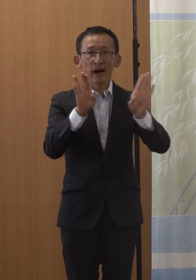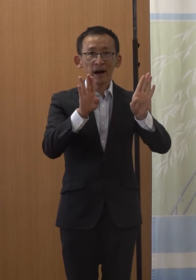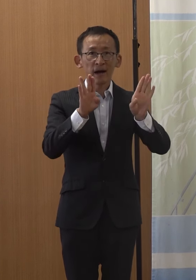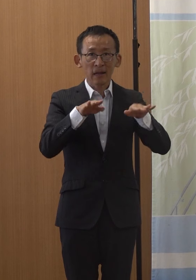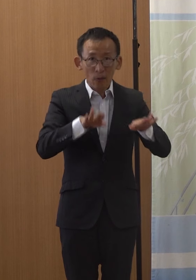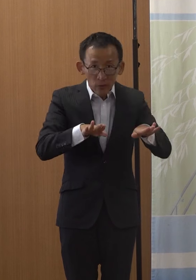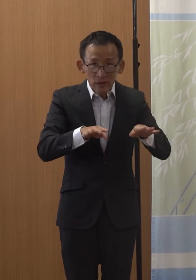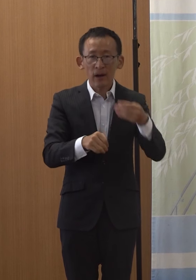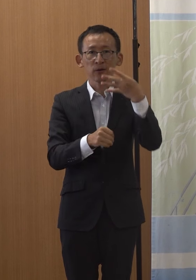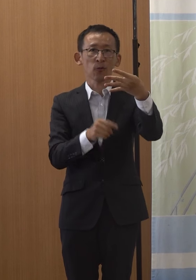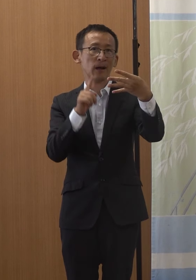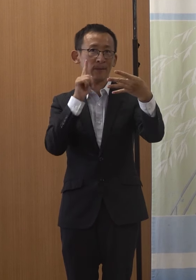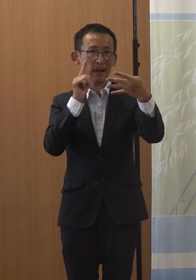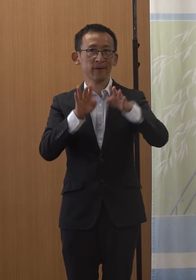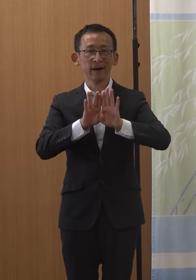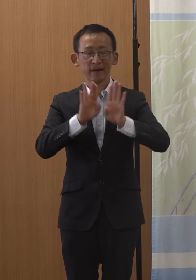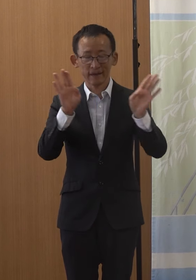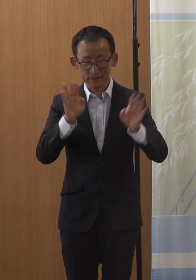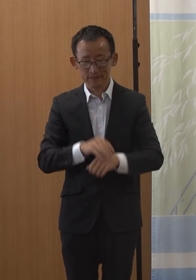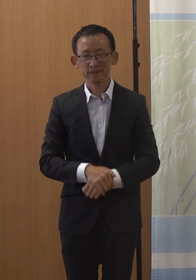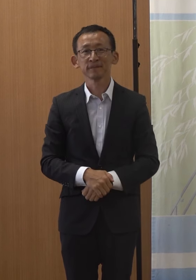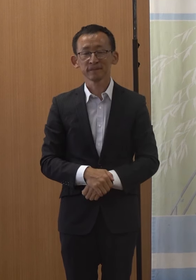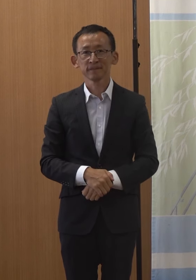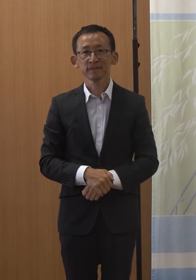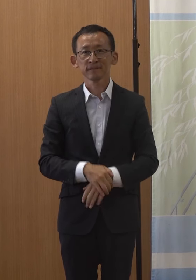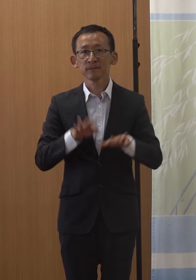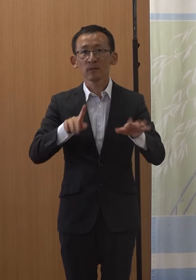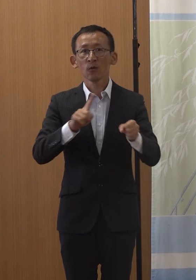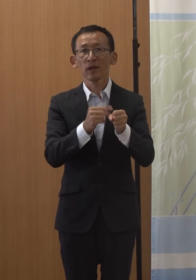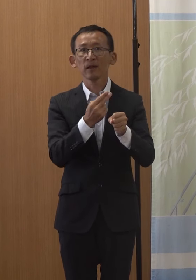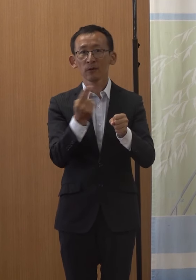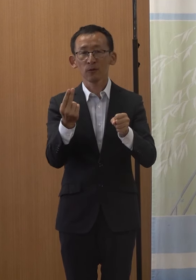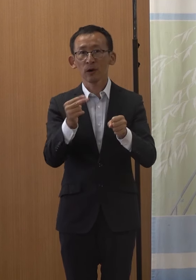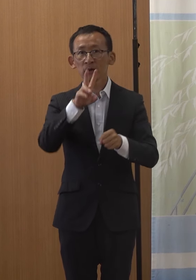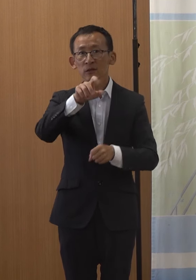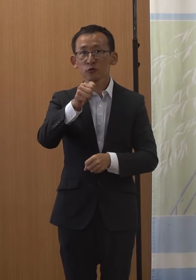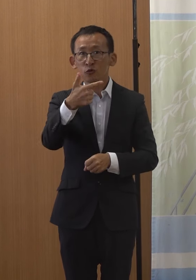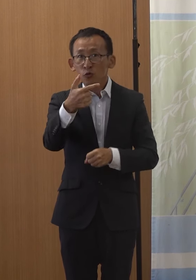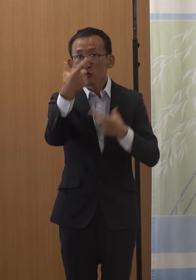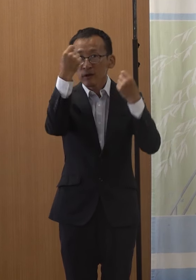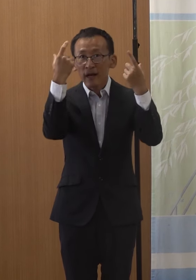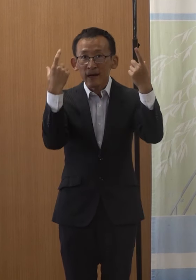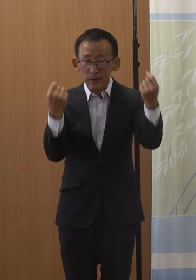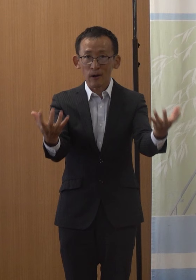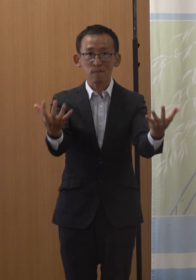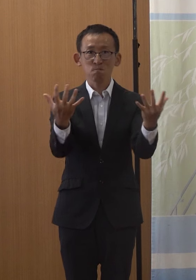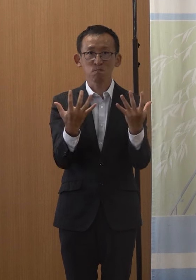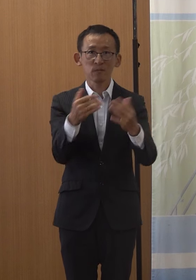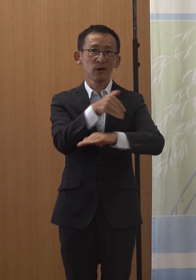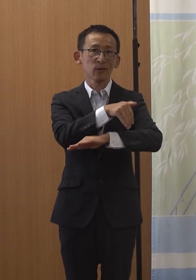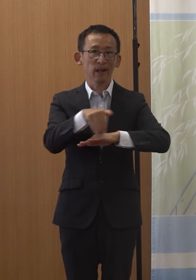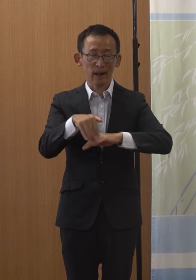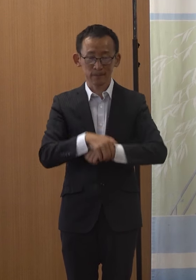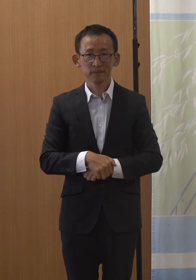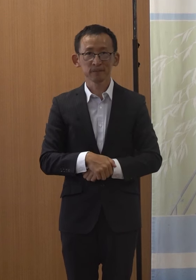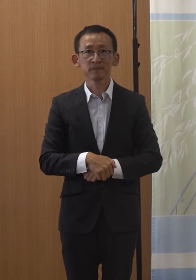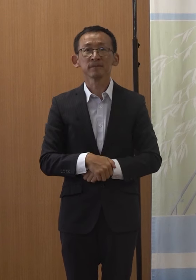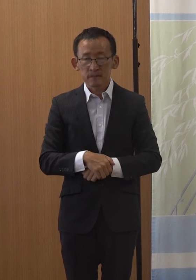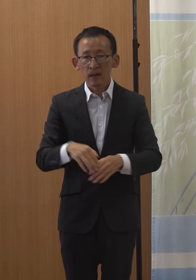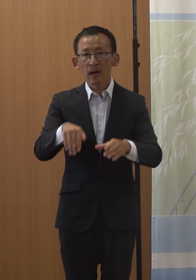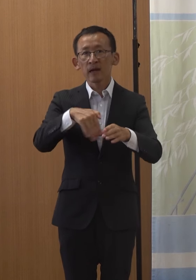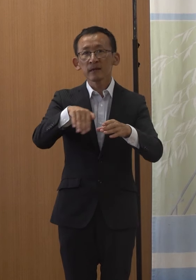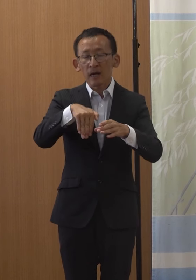目の開催となります。今年度は26大学が参加を予定しており、市内の茶